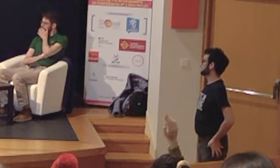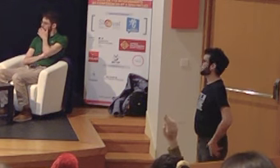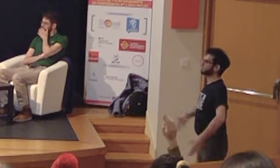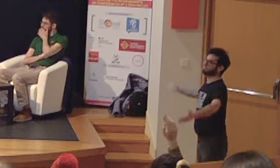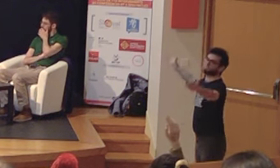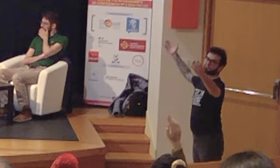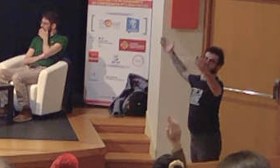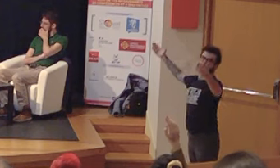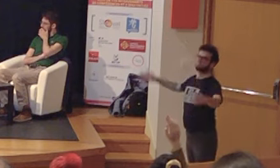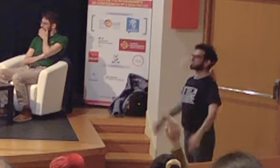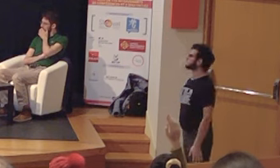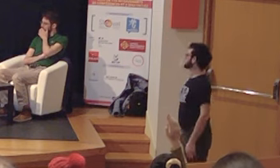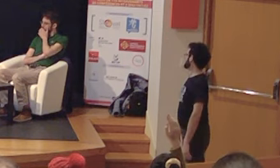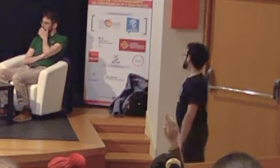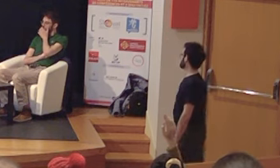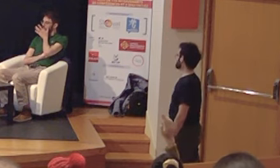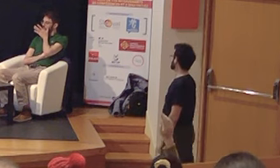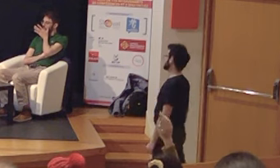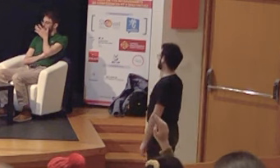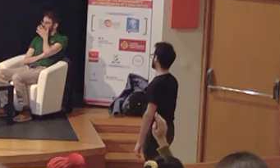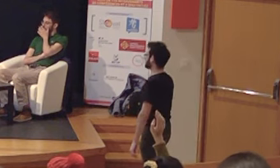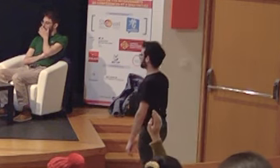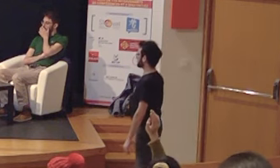avait pas d'interprète. Voilà.